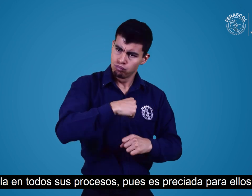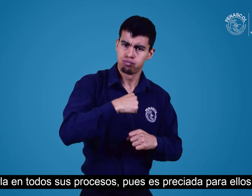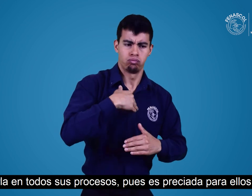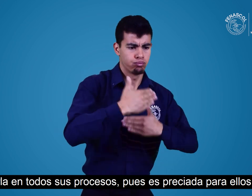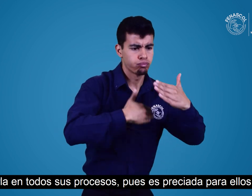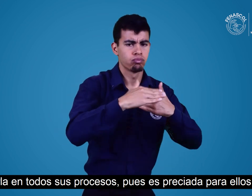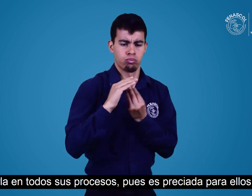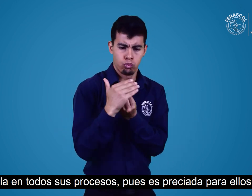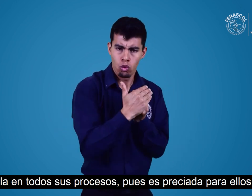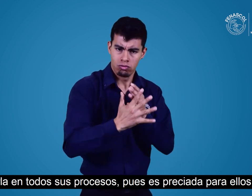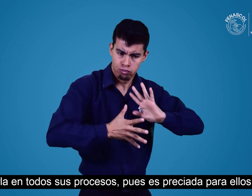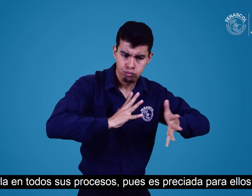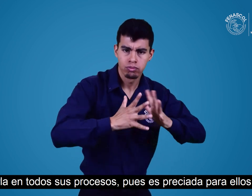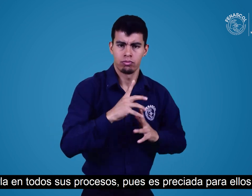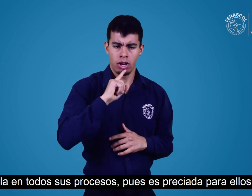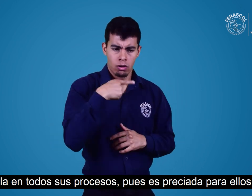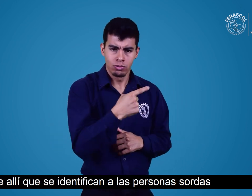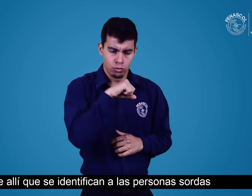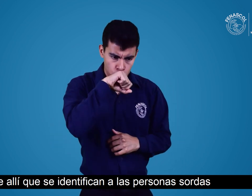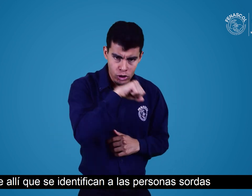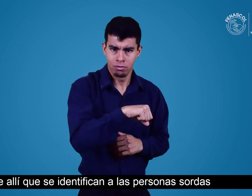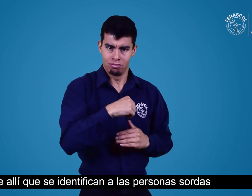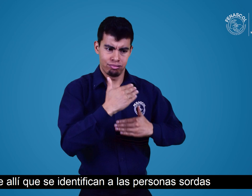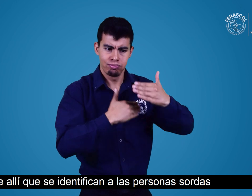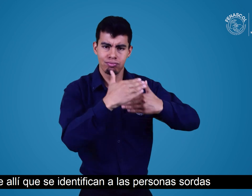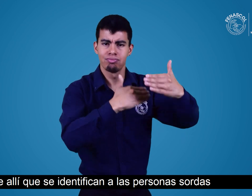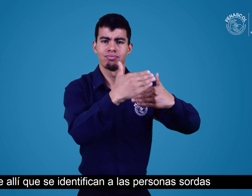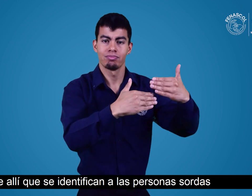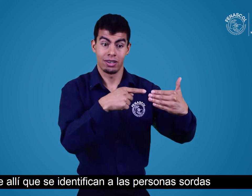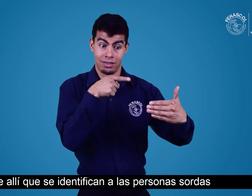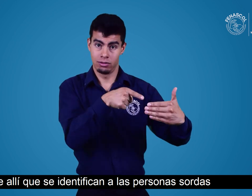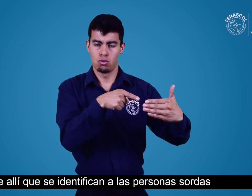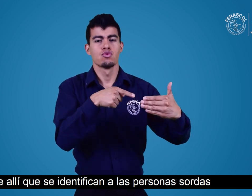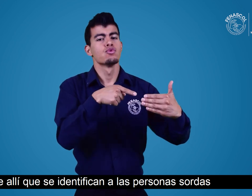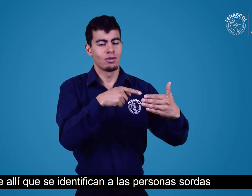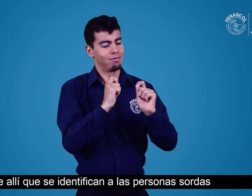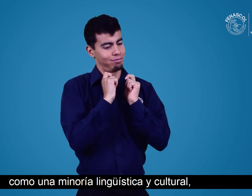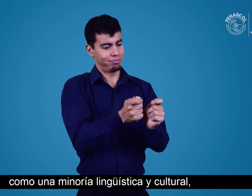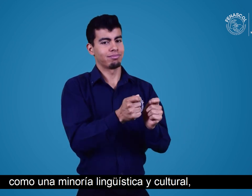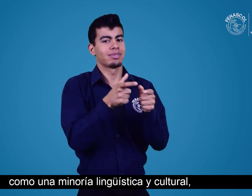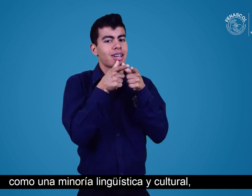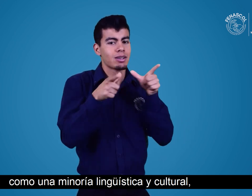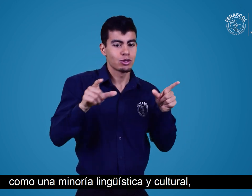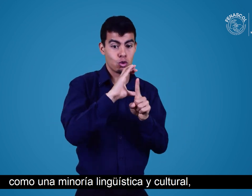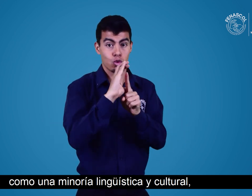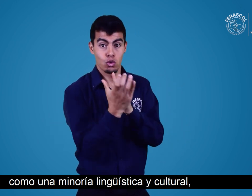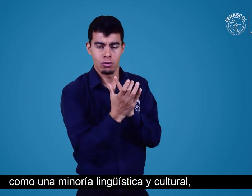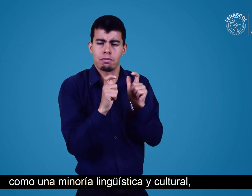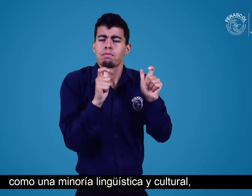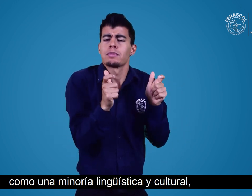pues es preciada para ellos, de allí que se identifican a las personas sordas como una minoría lingüística y